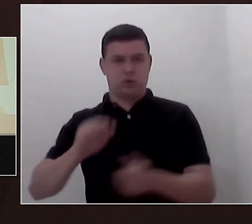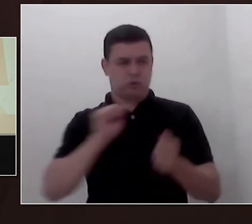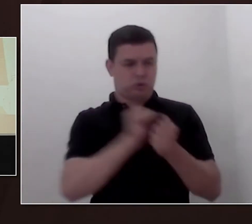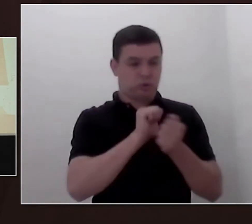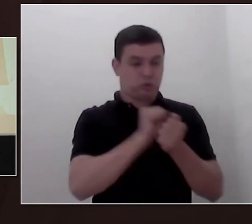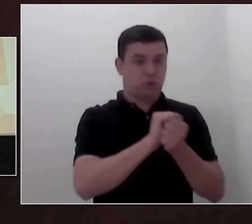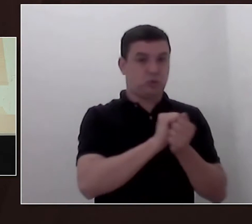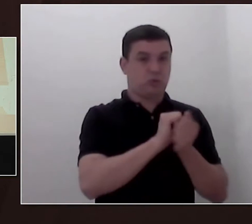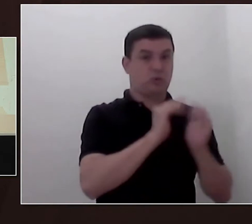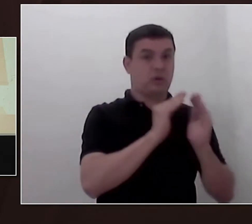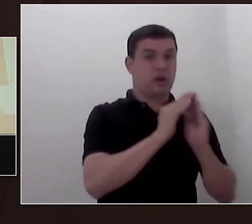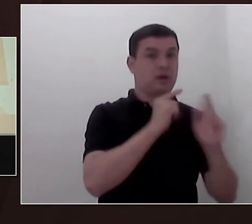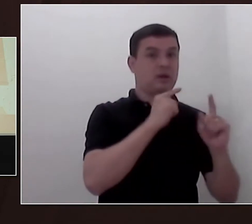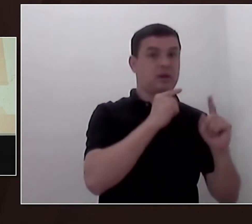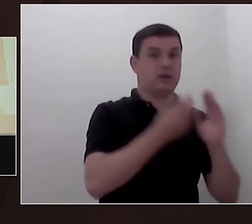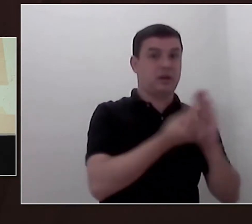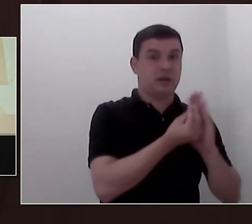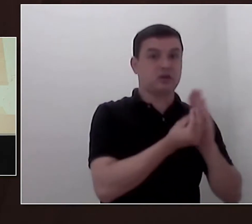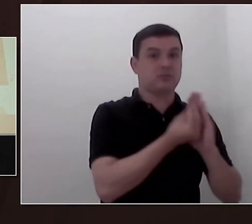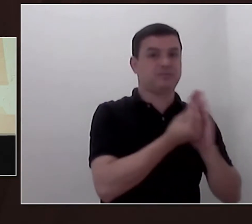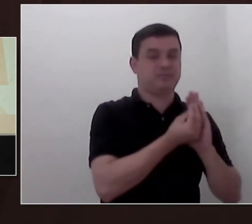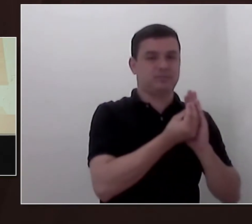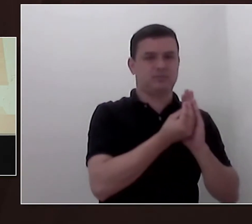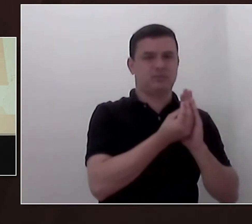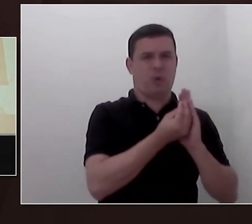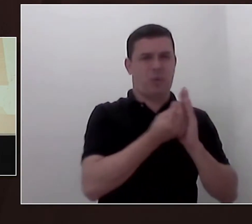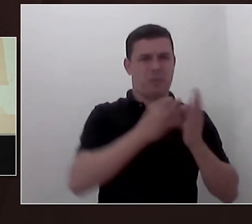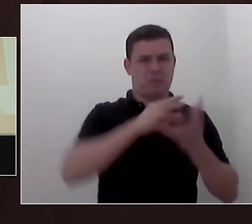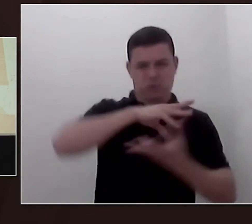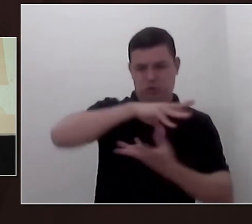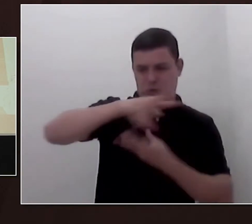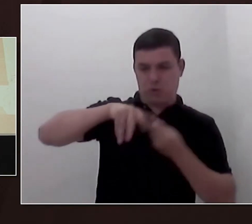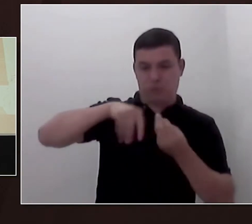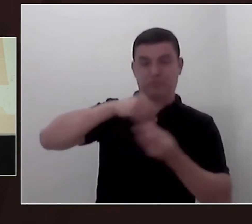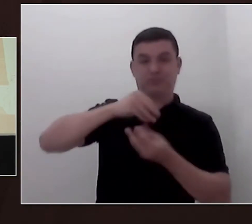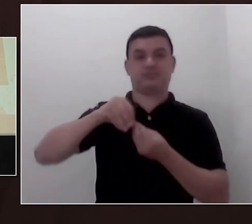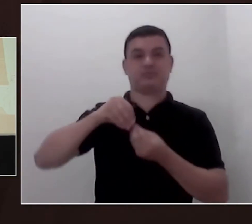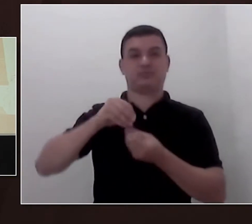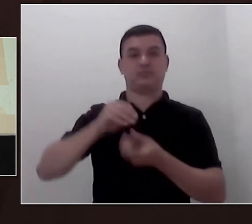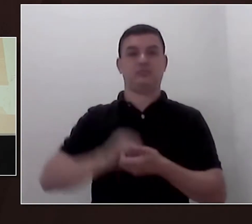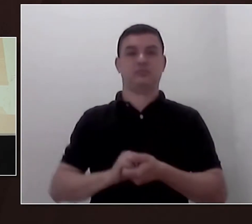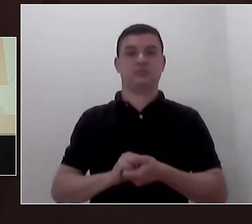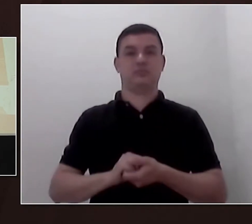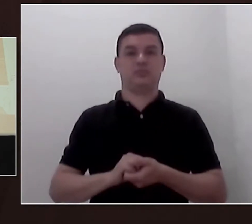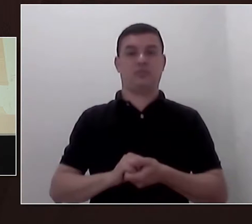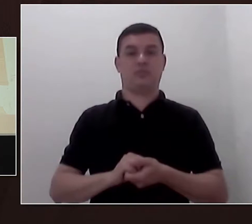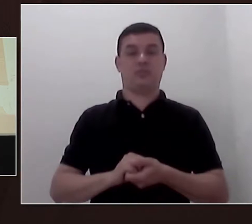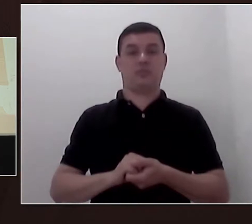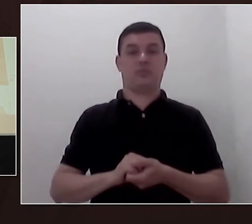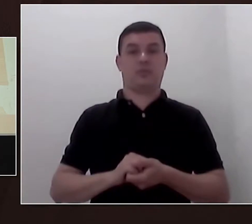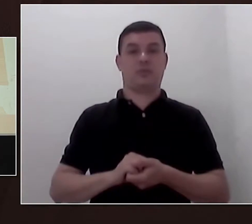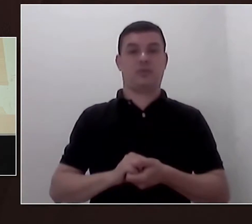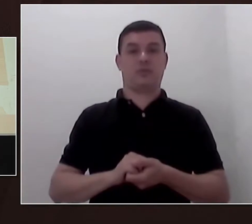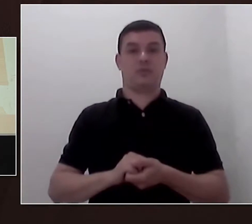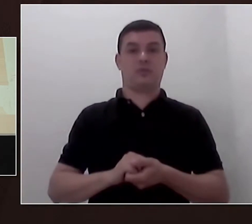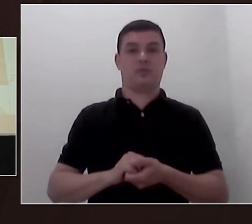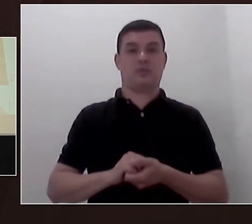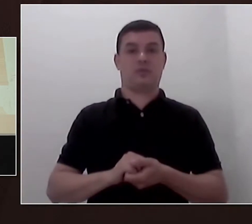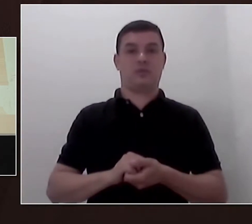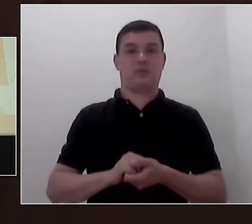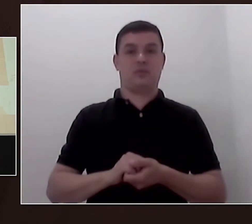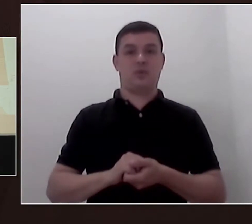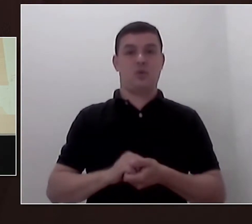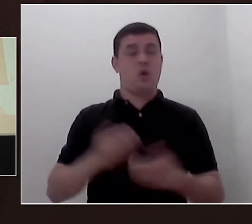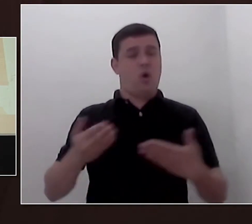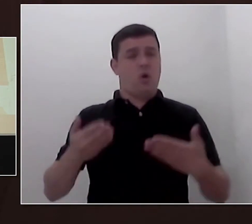suas bajulações. Irmãos, às vezes é melhor a gente sofrer por não